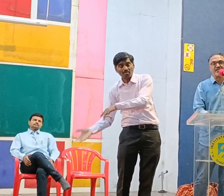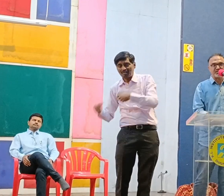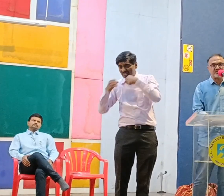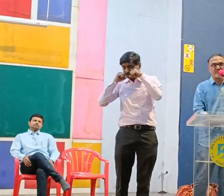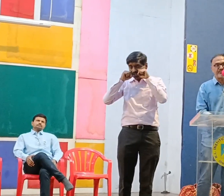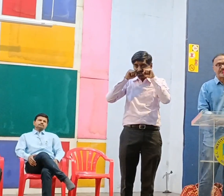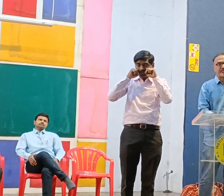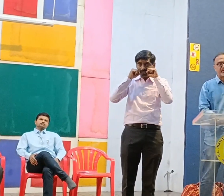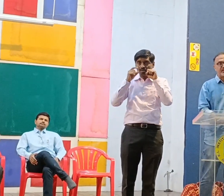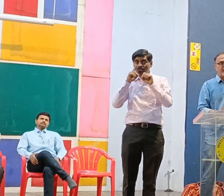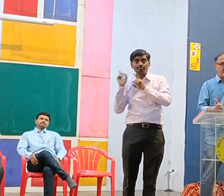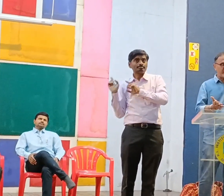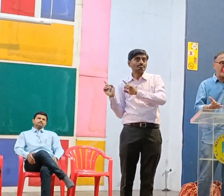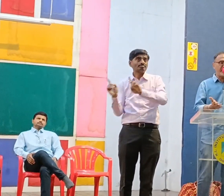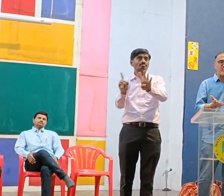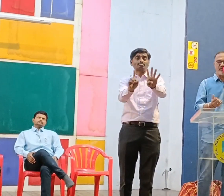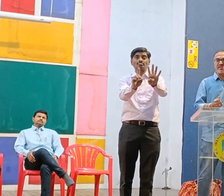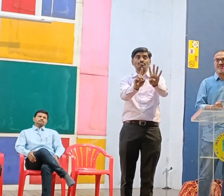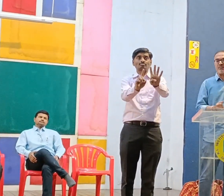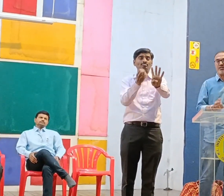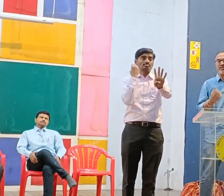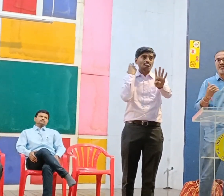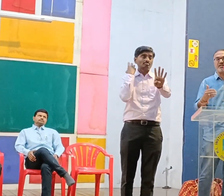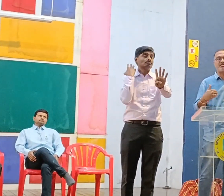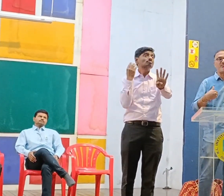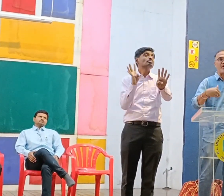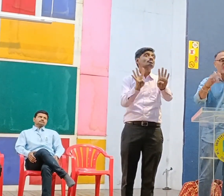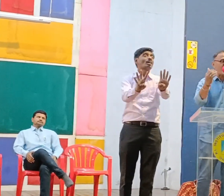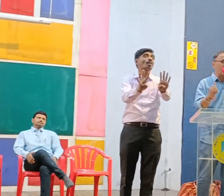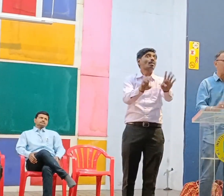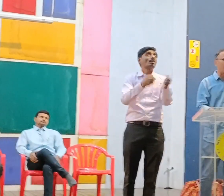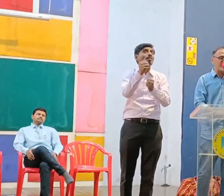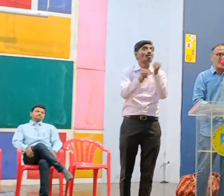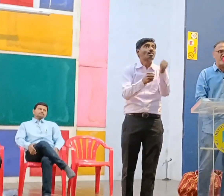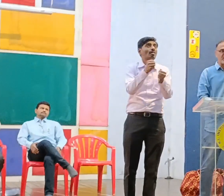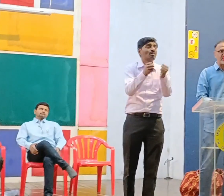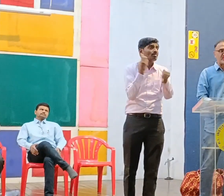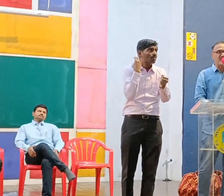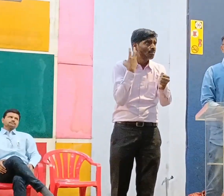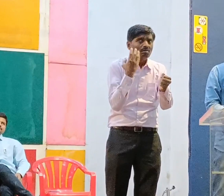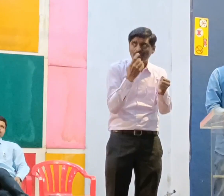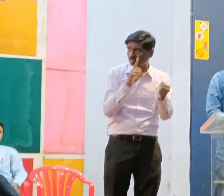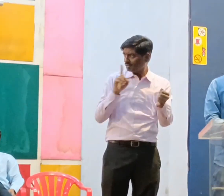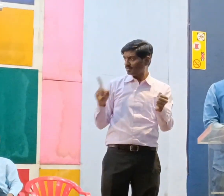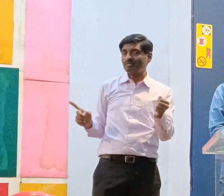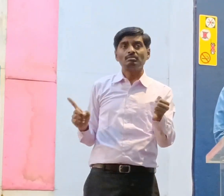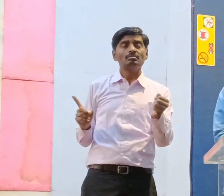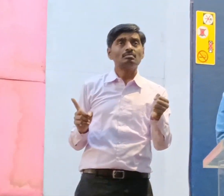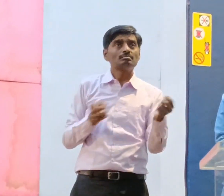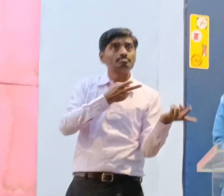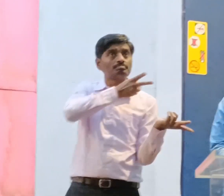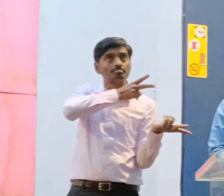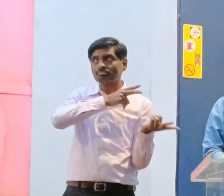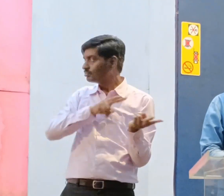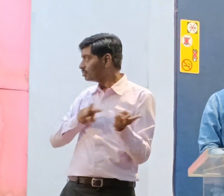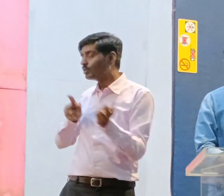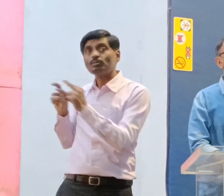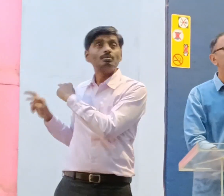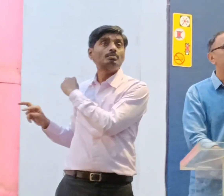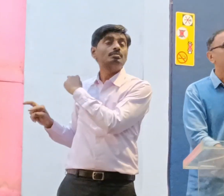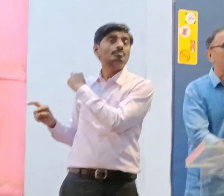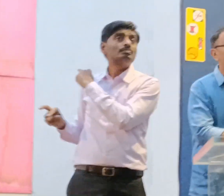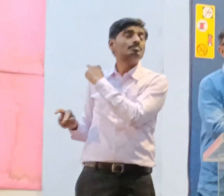રડવા લાગે છે, એટલે એનો અવાજ સાંભળીને જે બાળકો આગળ દોડતા હોય છે એ બધા પાછળ ફરીને જુએ